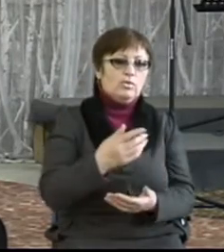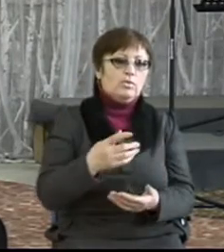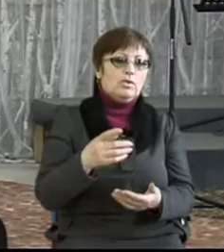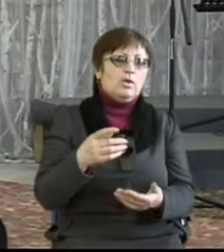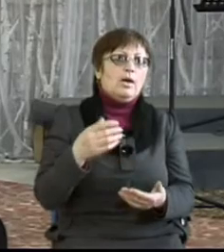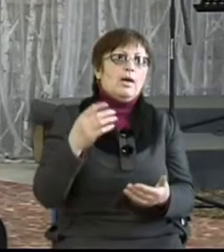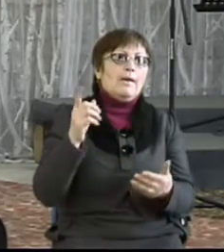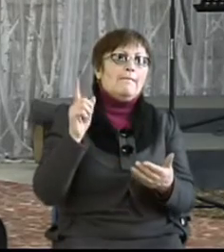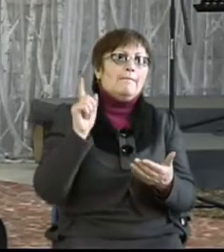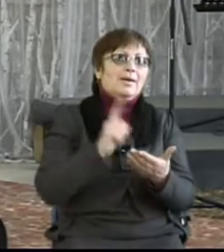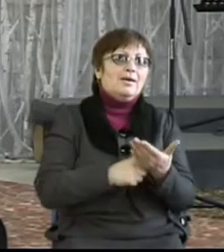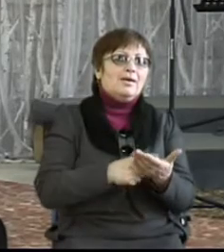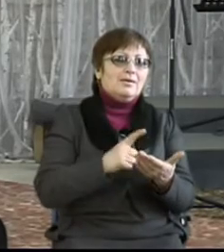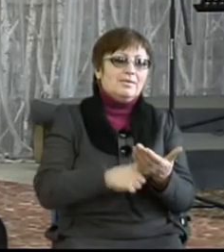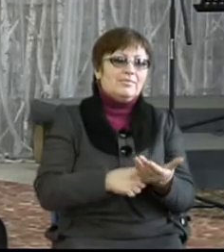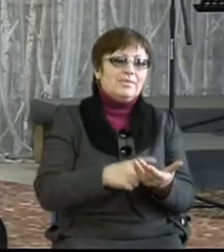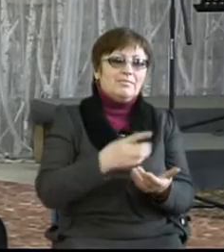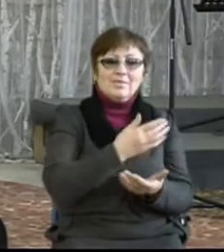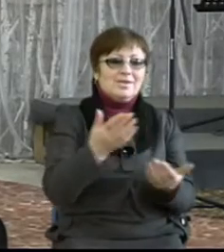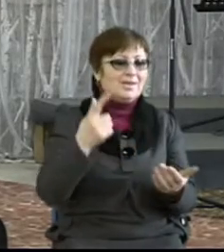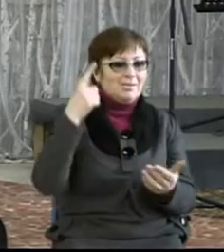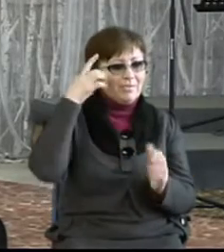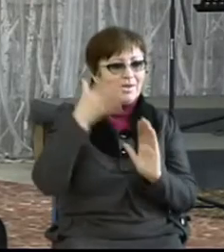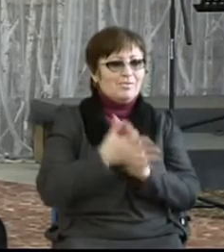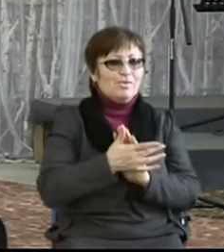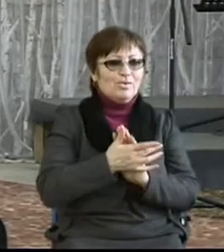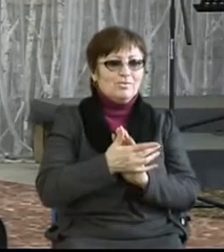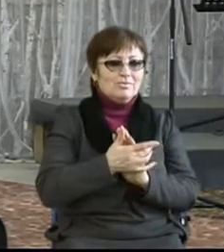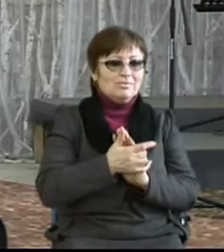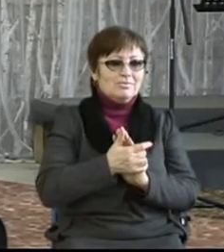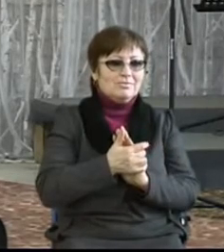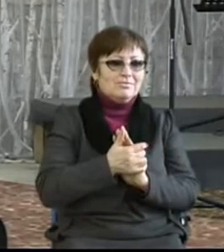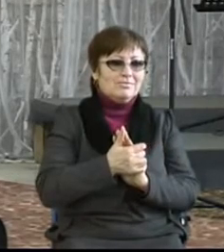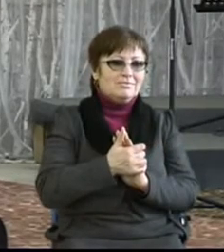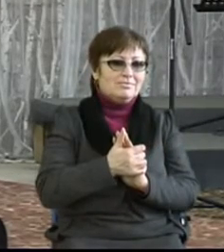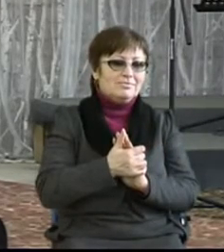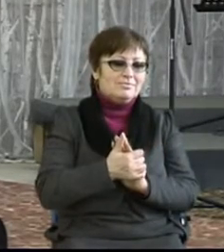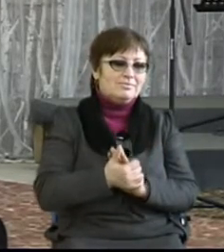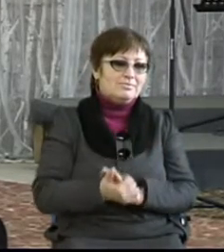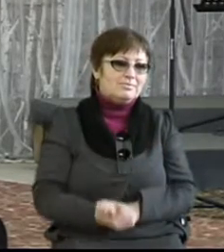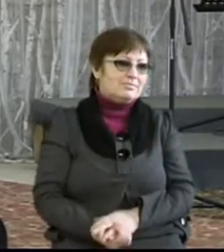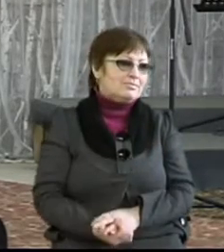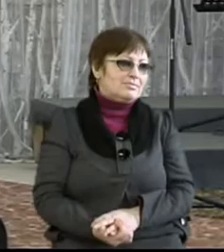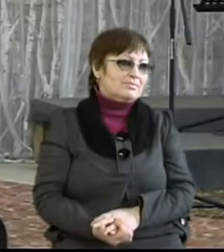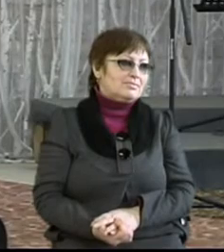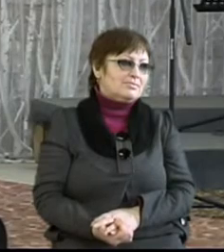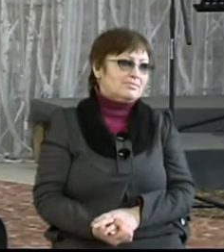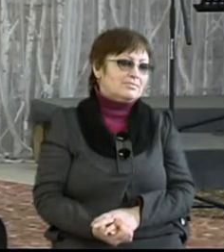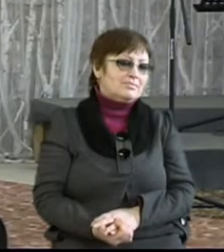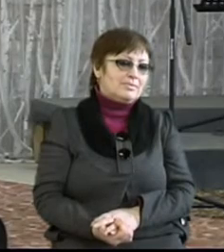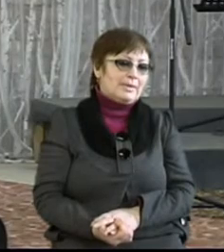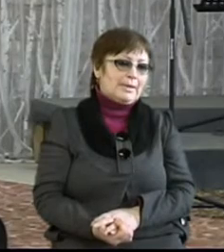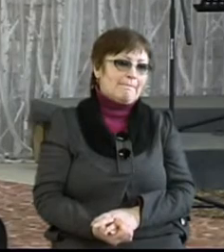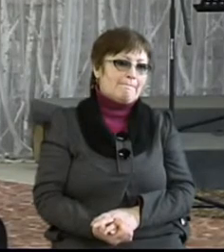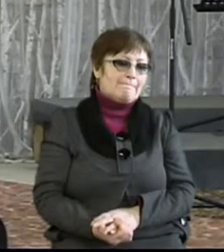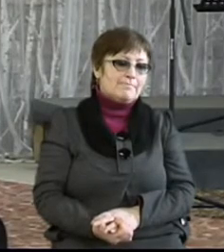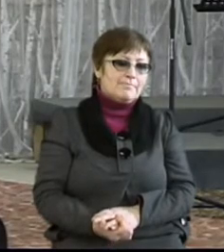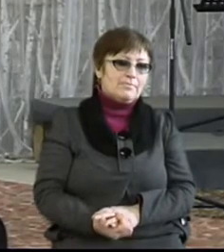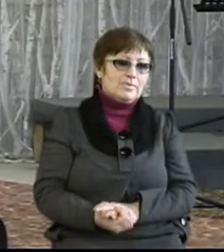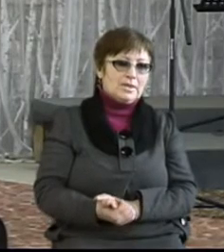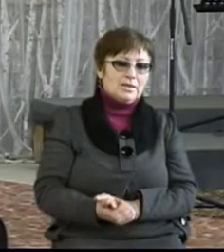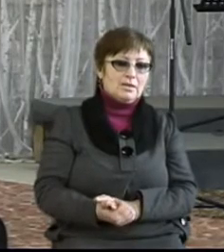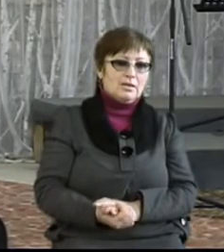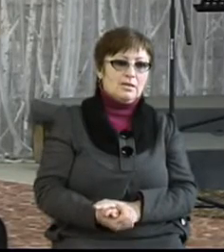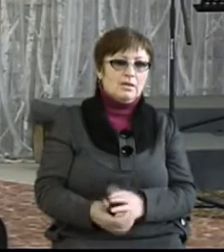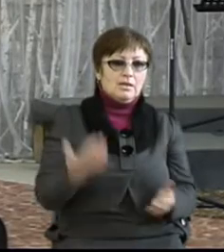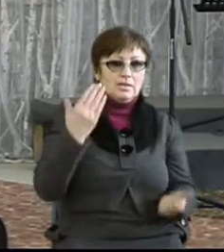тех пор, пока мы не усвоим урок. Аминь. Это знаете, как у нас в армии так говорили очень просто. Говорит, если это как его,